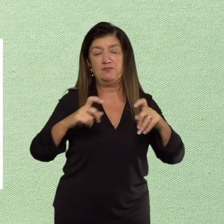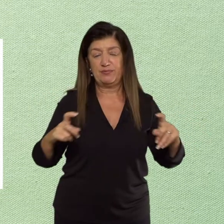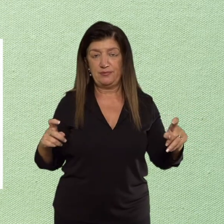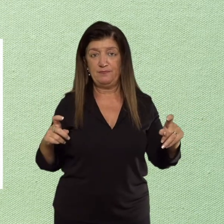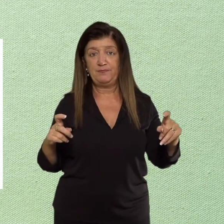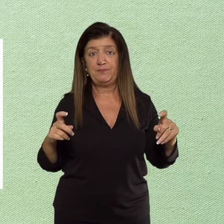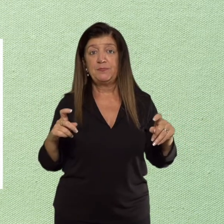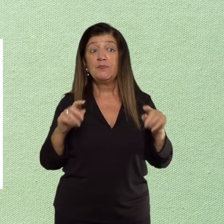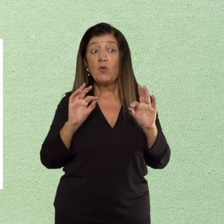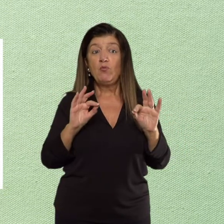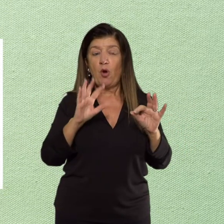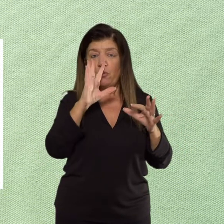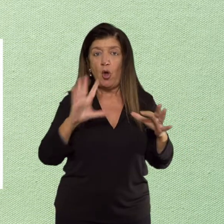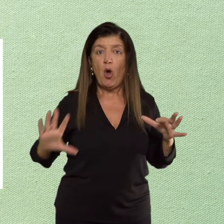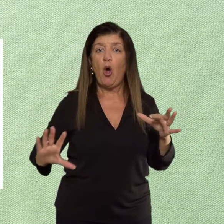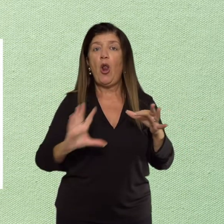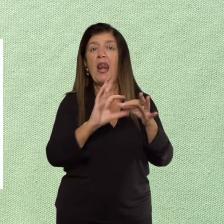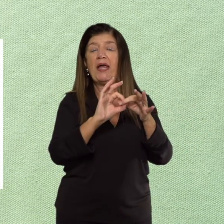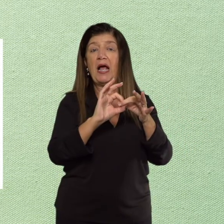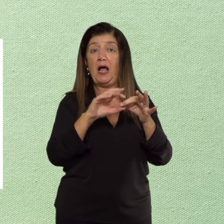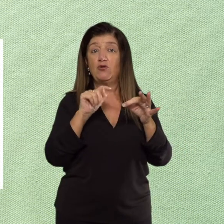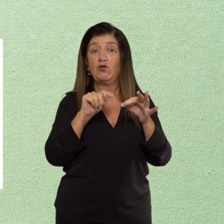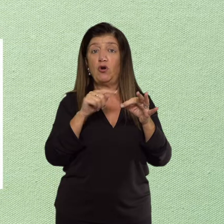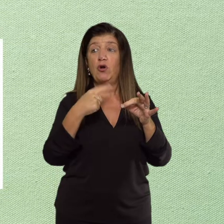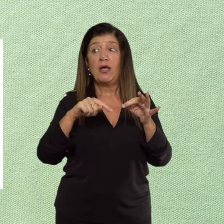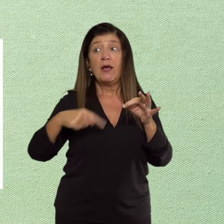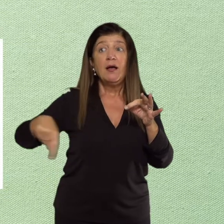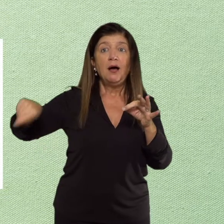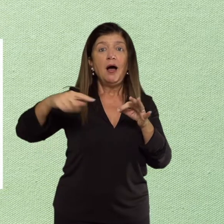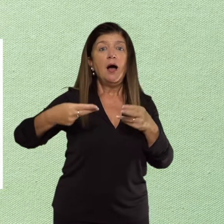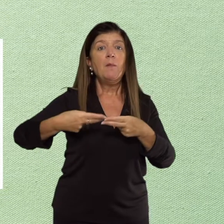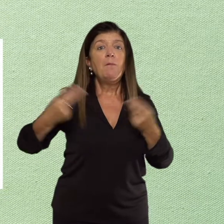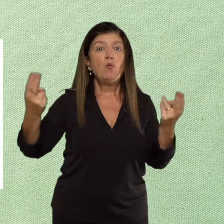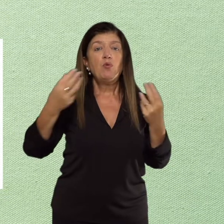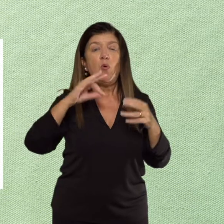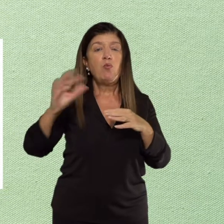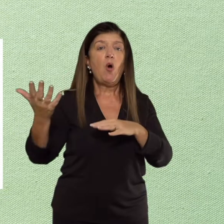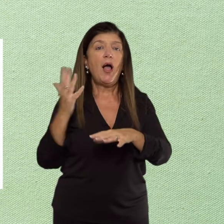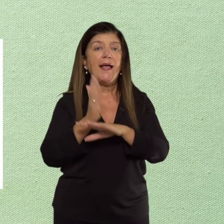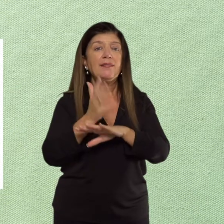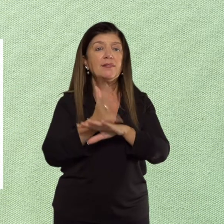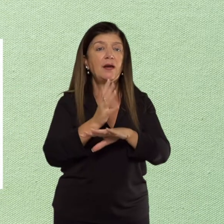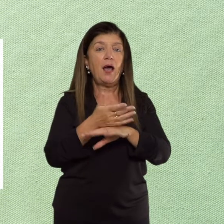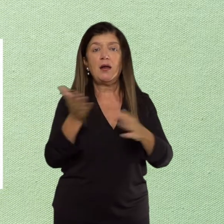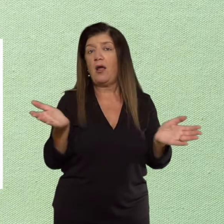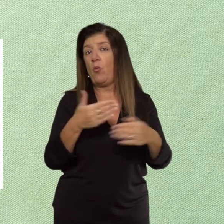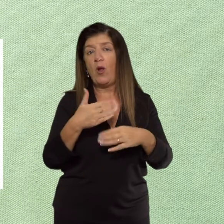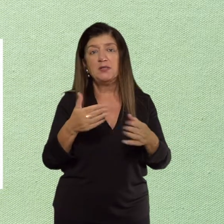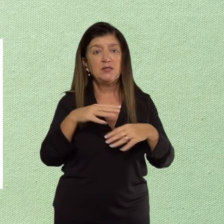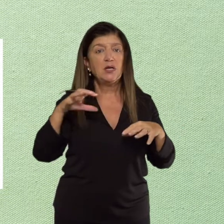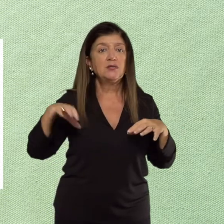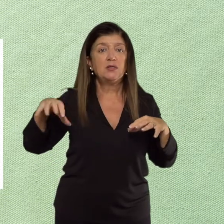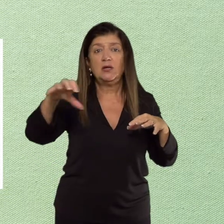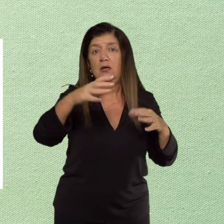è inerente con la possibilità che un pubblico possa entrare in un determinato locale. Ma quando parliamo di